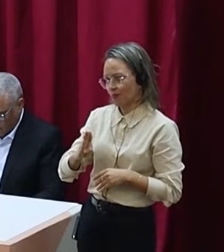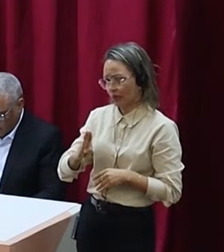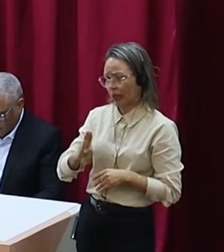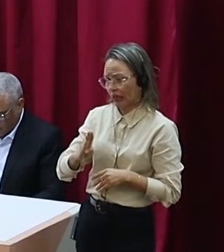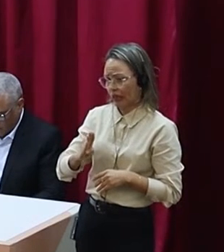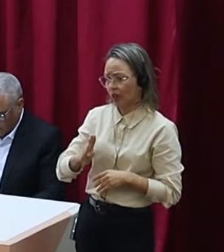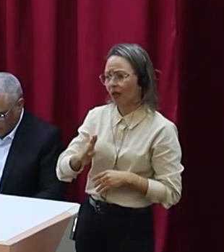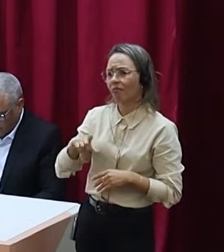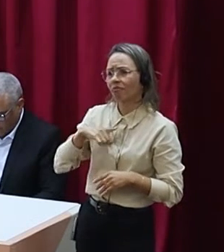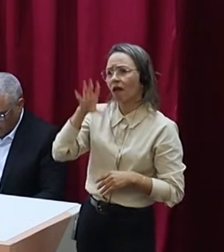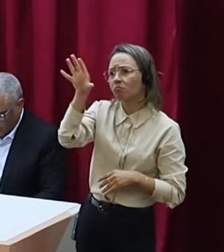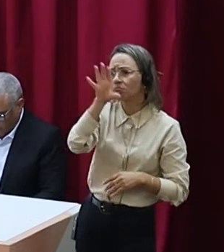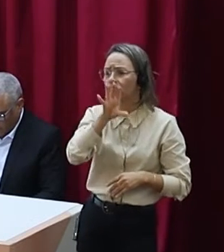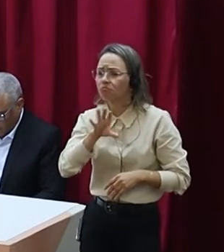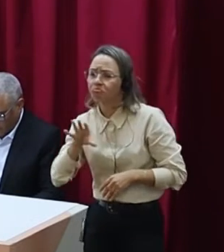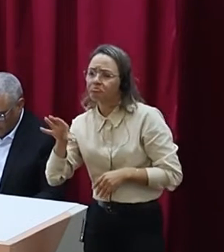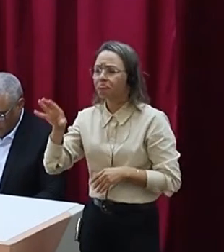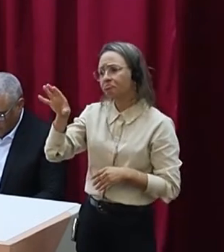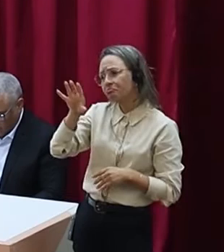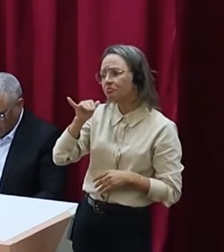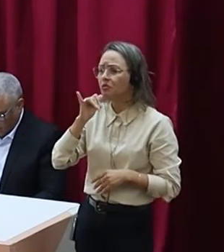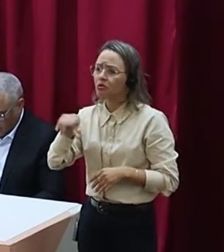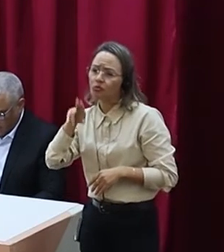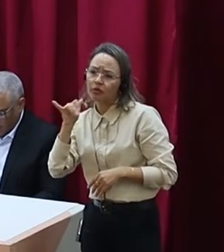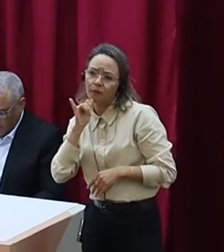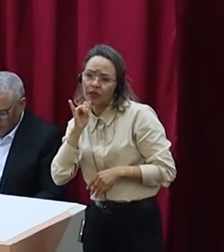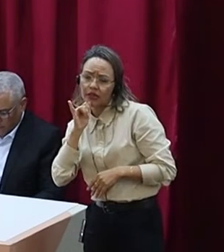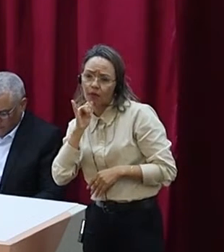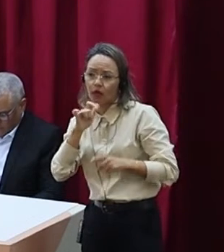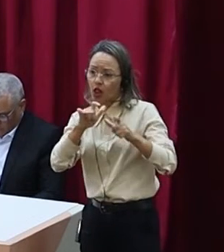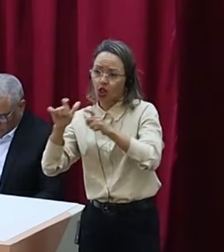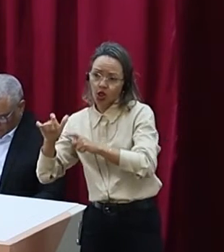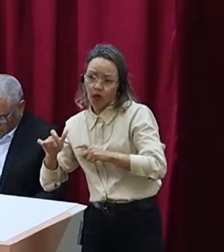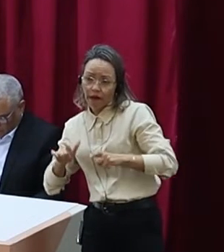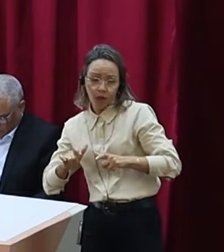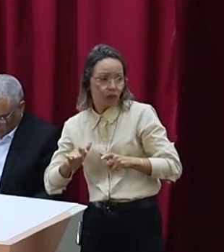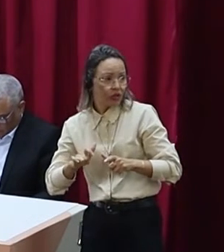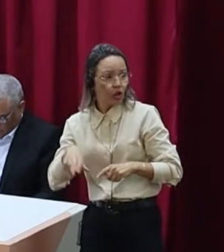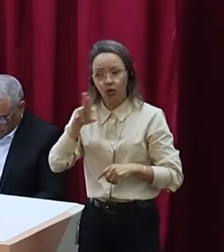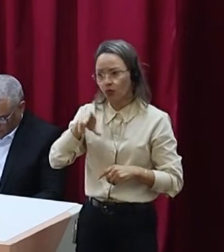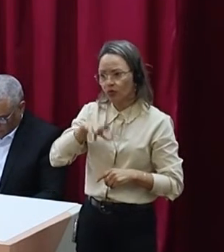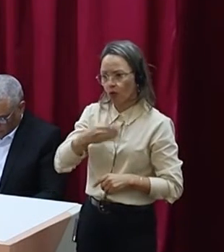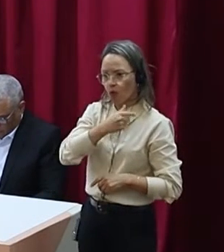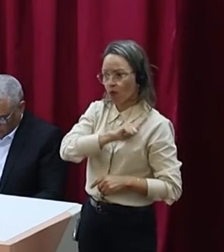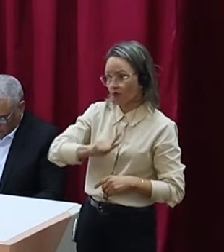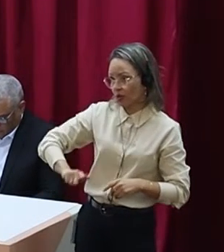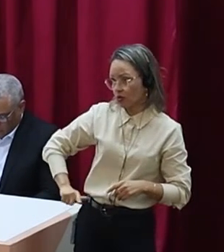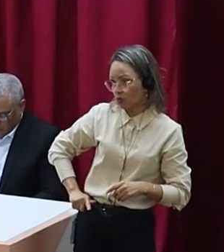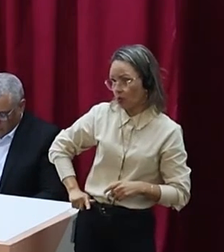y escrito. Por ejemplo, Hernando Arias Saavedra fue el primer gobernador del Río de la Plata entre Paraguay, Argentina y Uruguay.